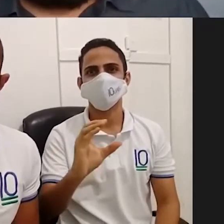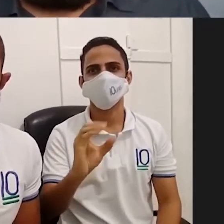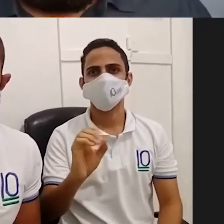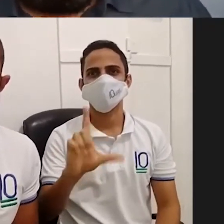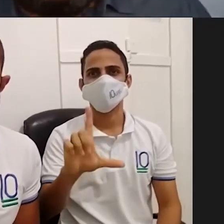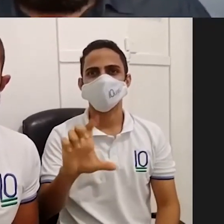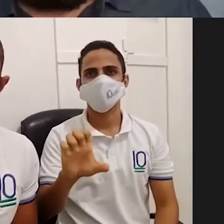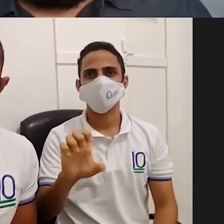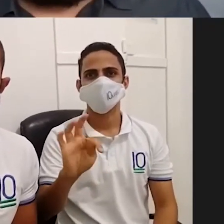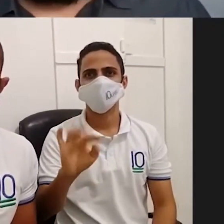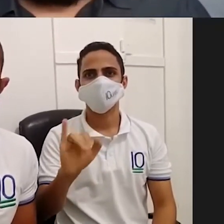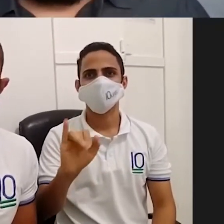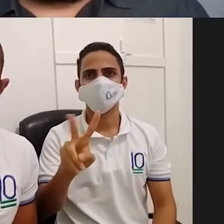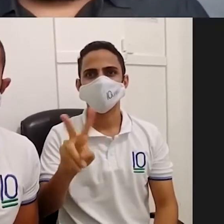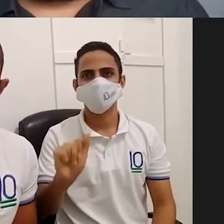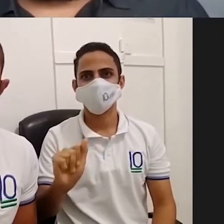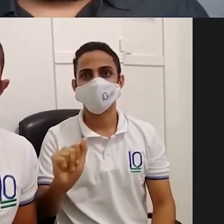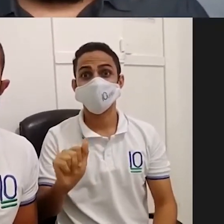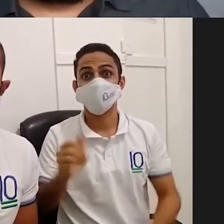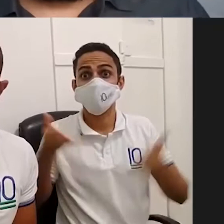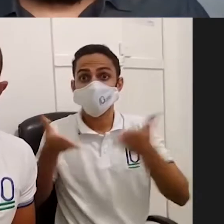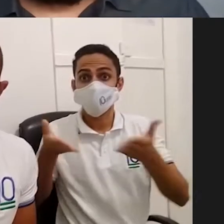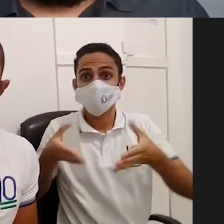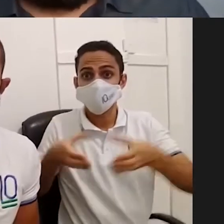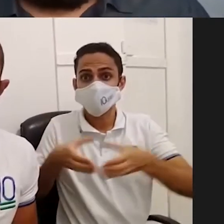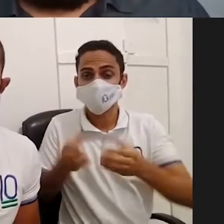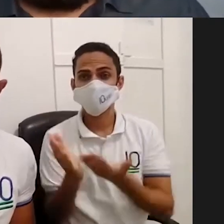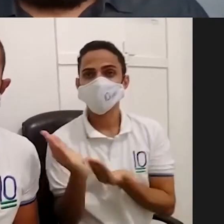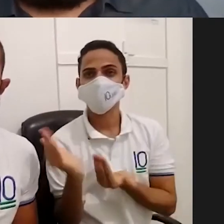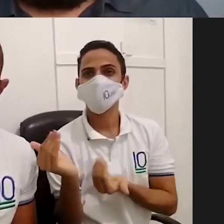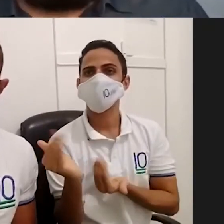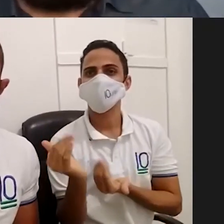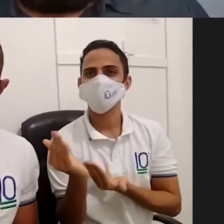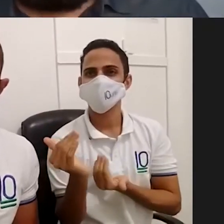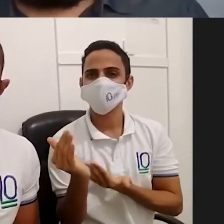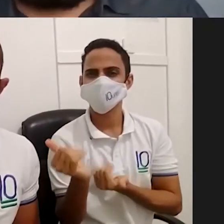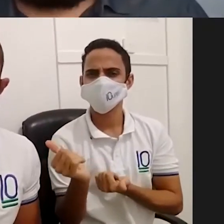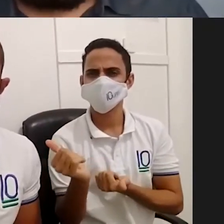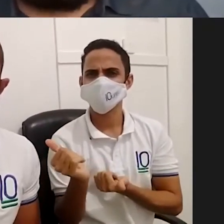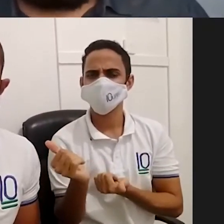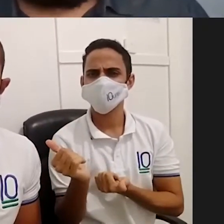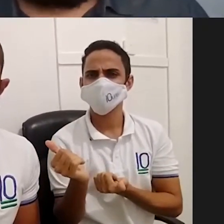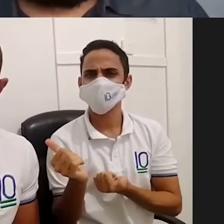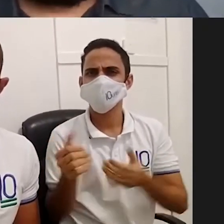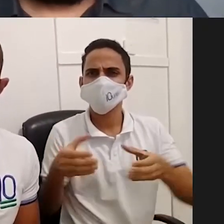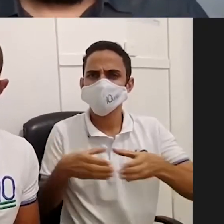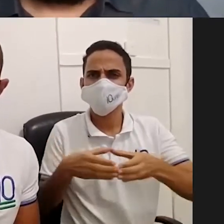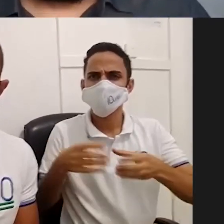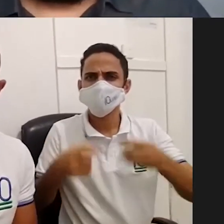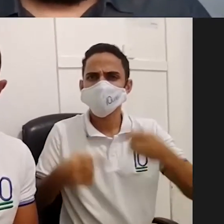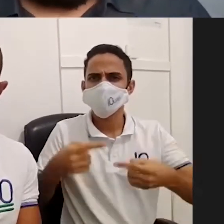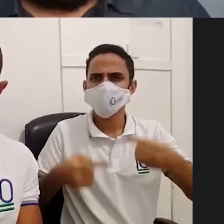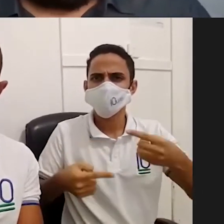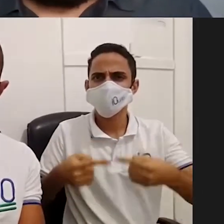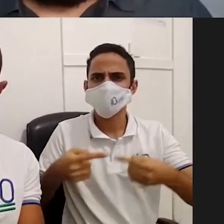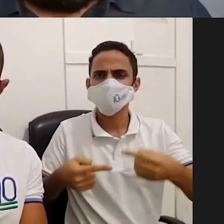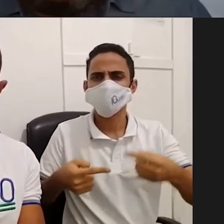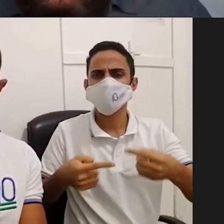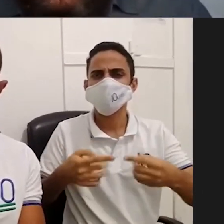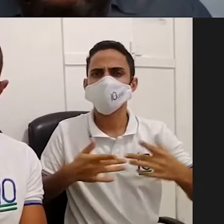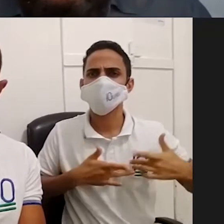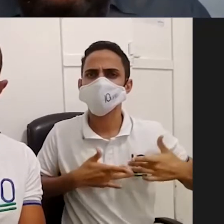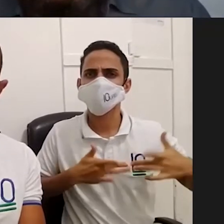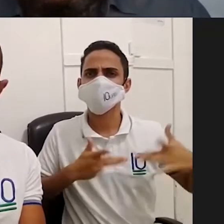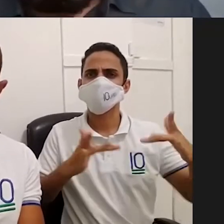Partido Solidariedade, que estão organizando uma candidatura coletiva, uma pré-candidatura coletiva a vereador